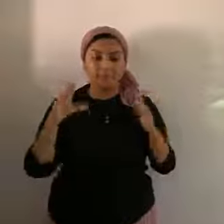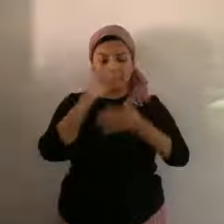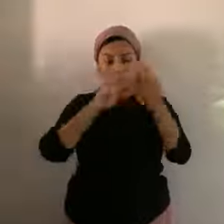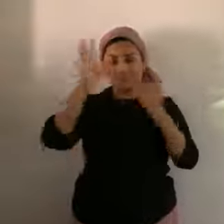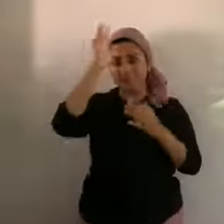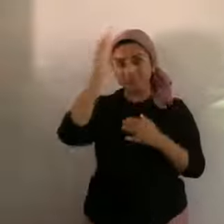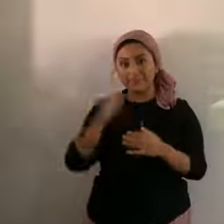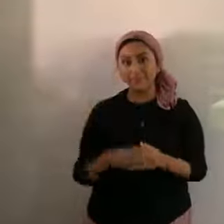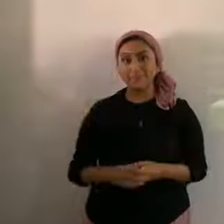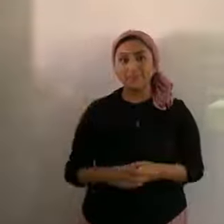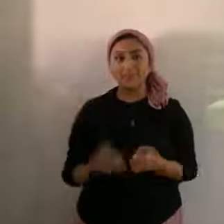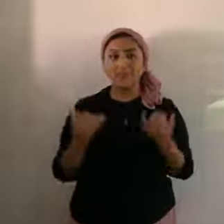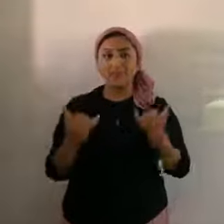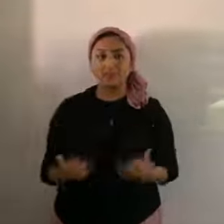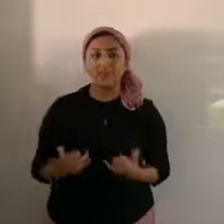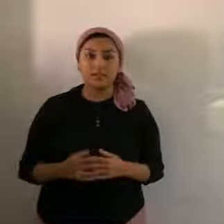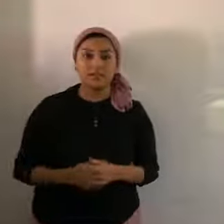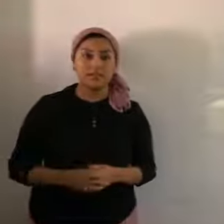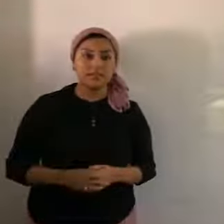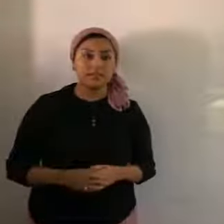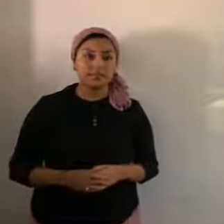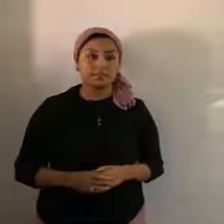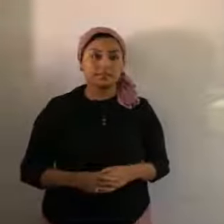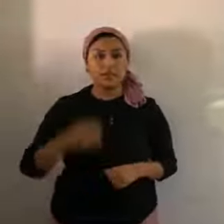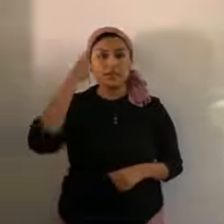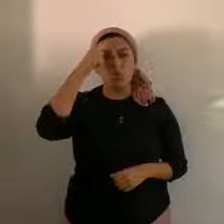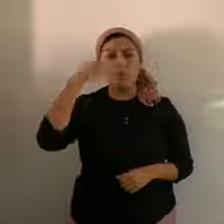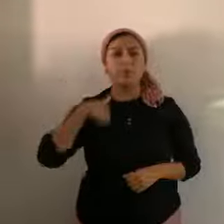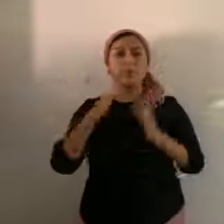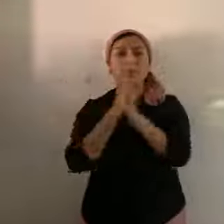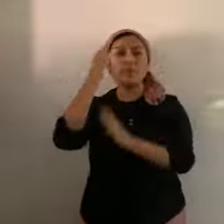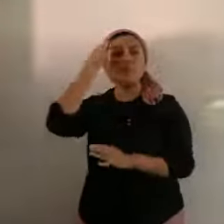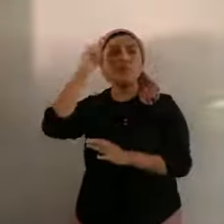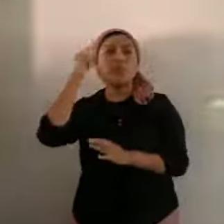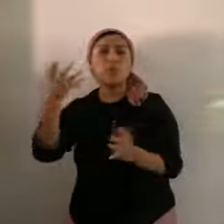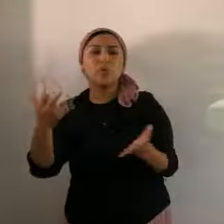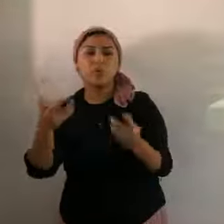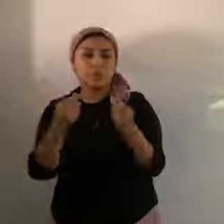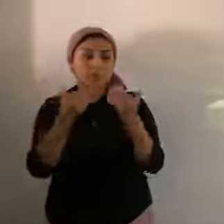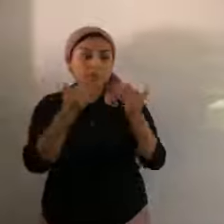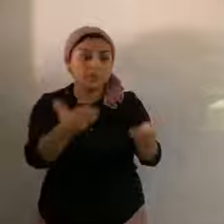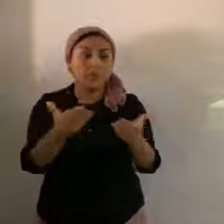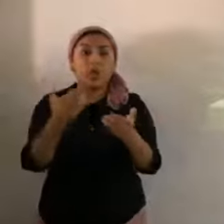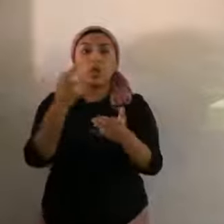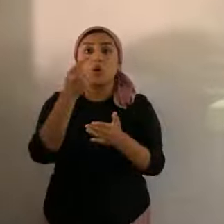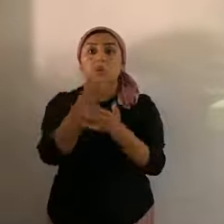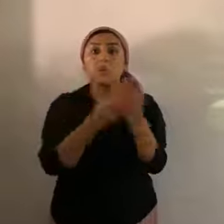Abacados. Ahora, ¿para qué oramos? Para que se realice